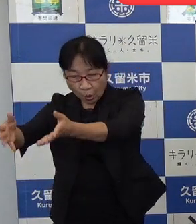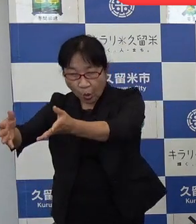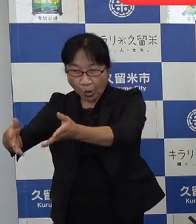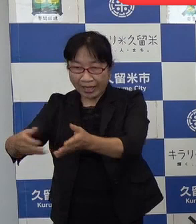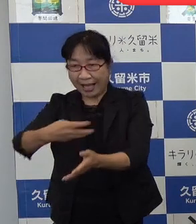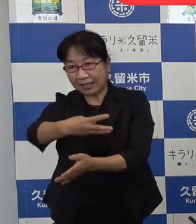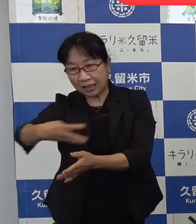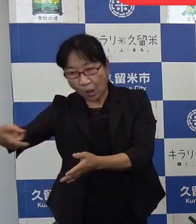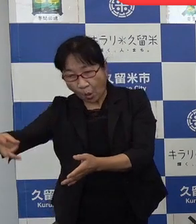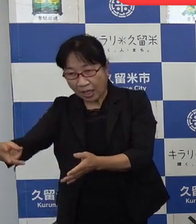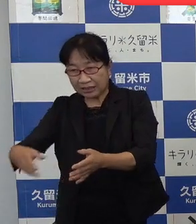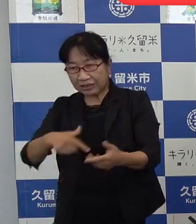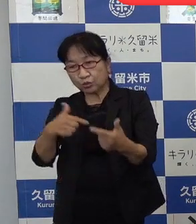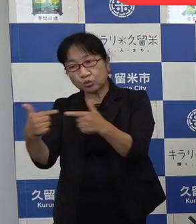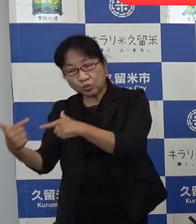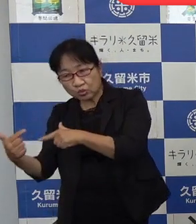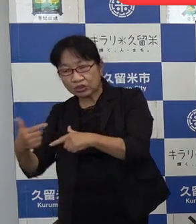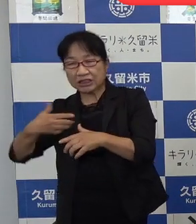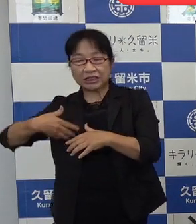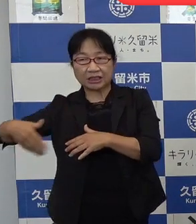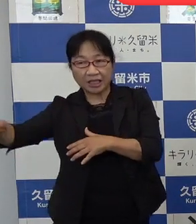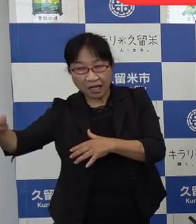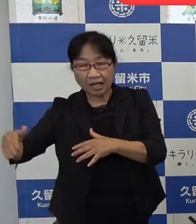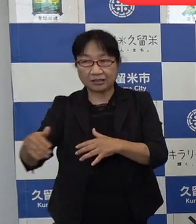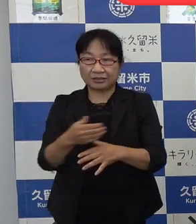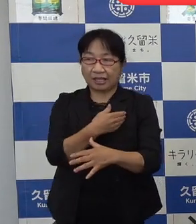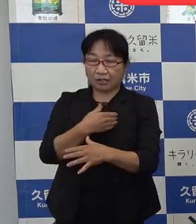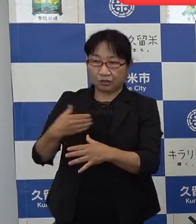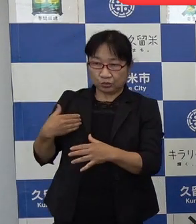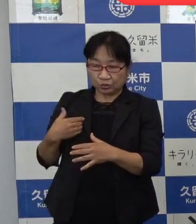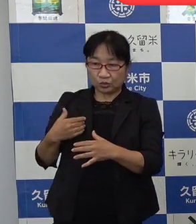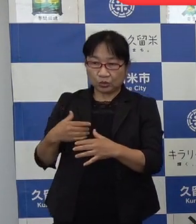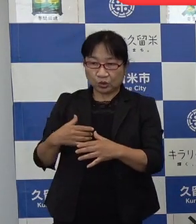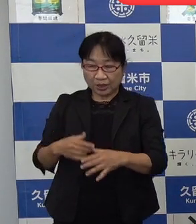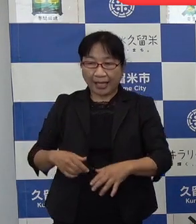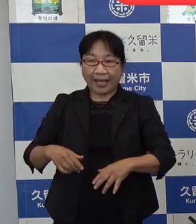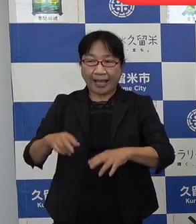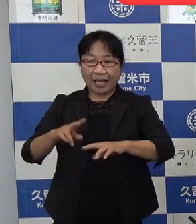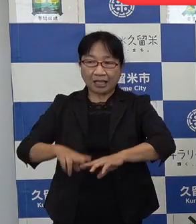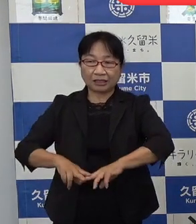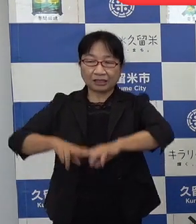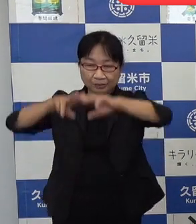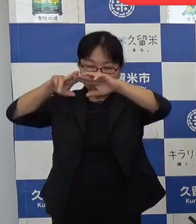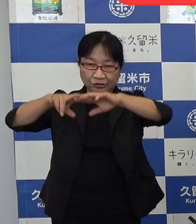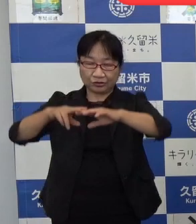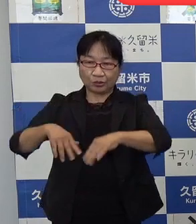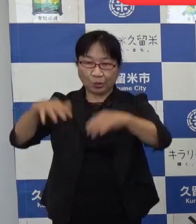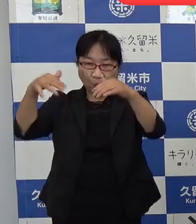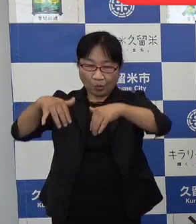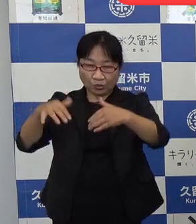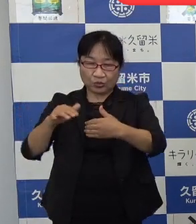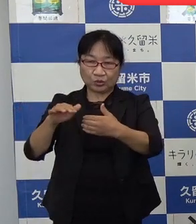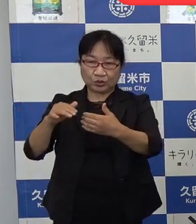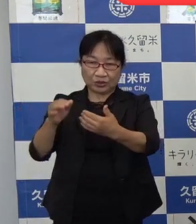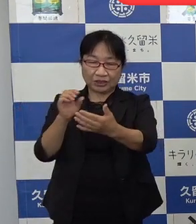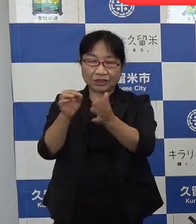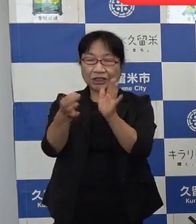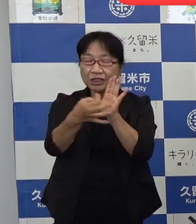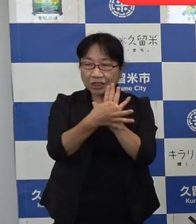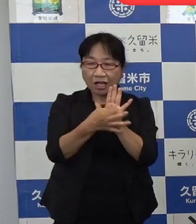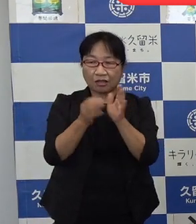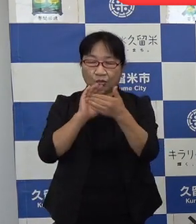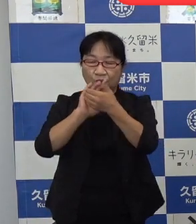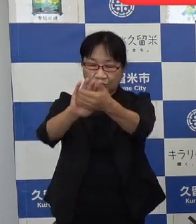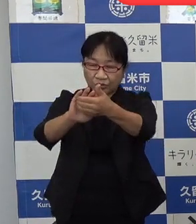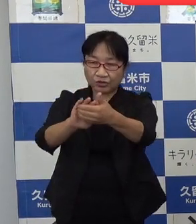て排水することができ、下流域の洪水被害の軽減が期待できるものであります。田んぼ